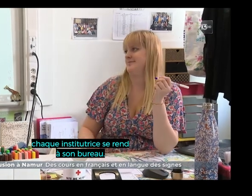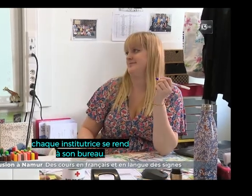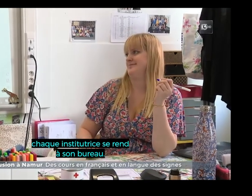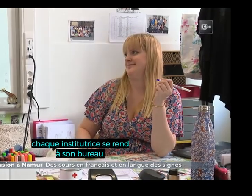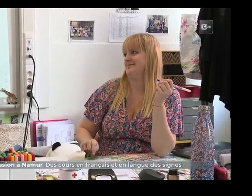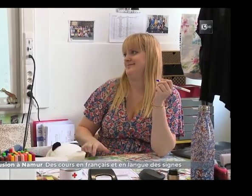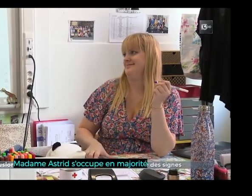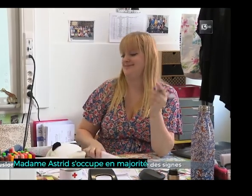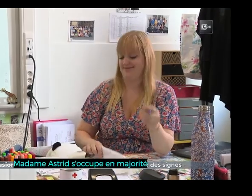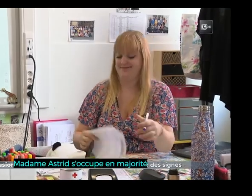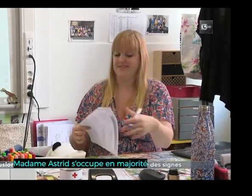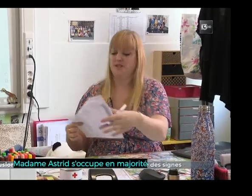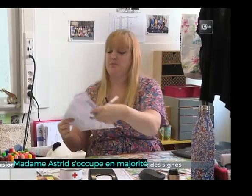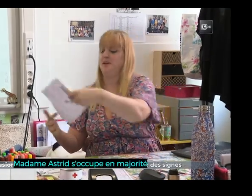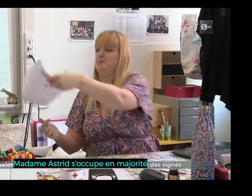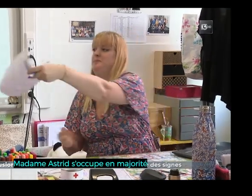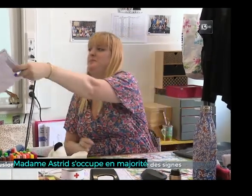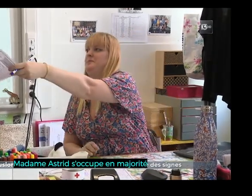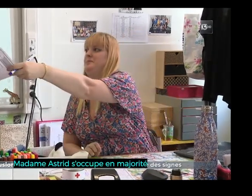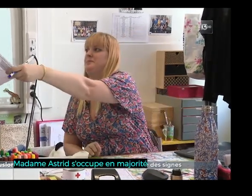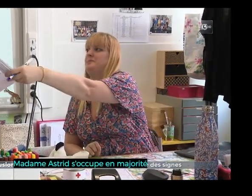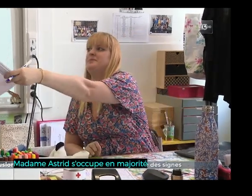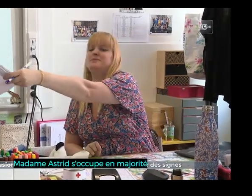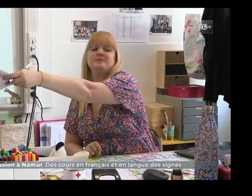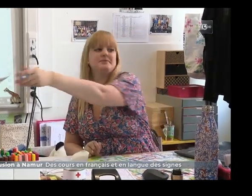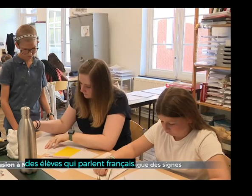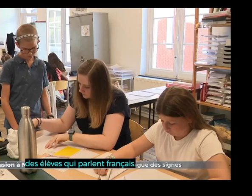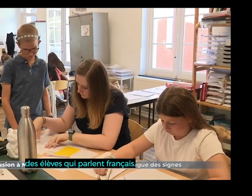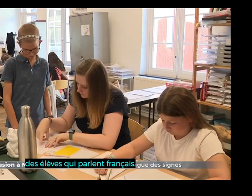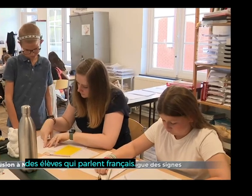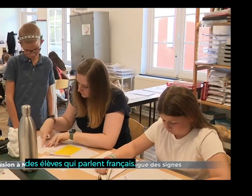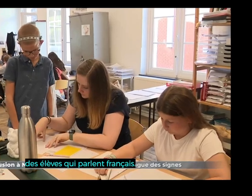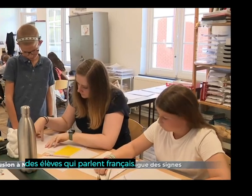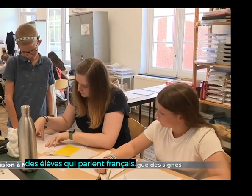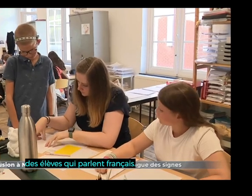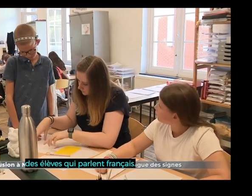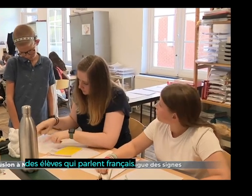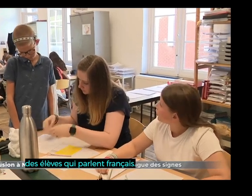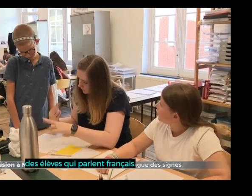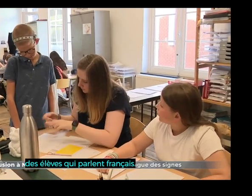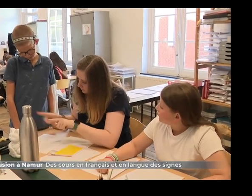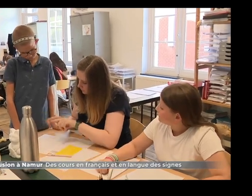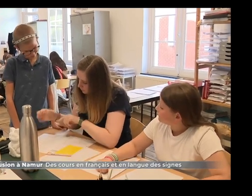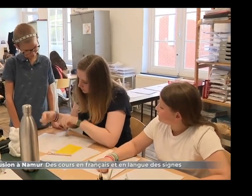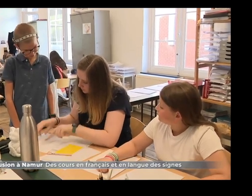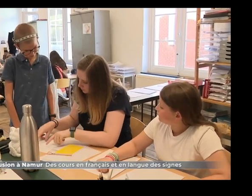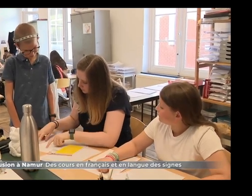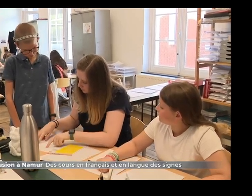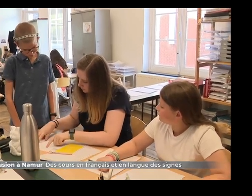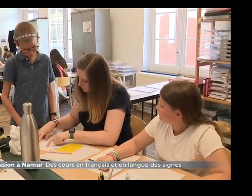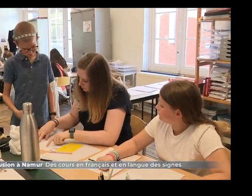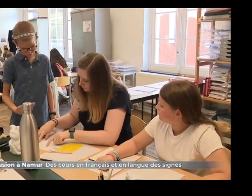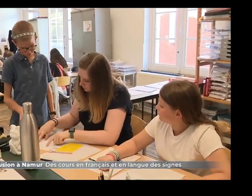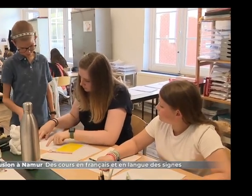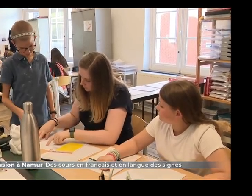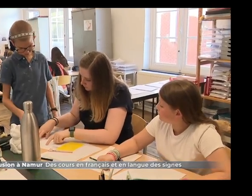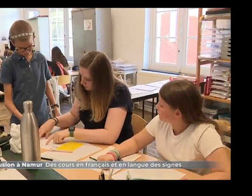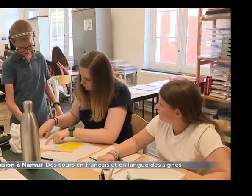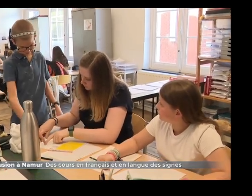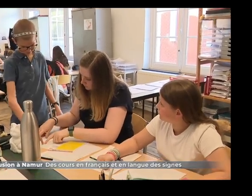Madame Astrid s'occupe en majorité des élèves qui parlent français. Dans le fond de la classe, Madame Mélanie utilise la langue des signes pour parler de calcul. Tous ces